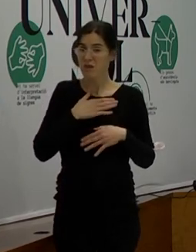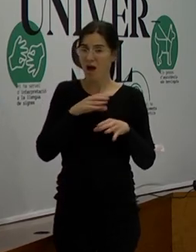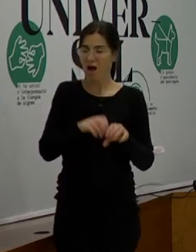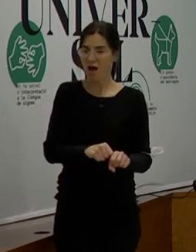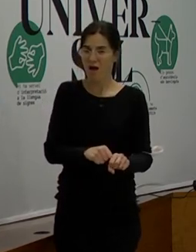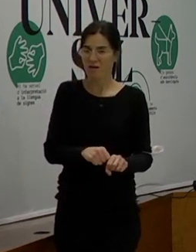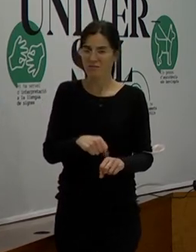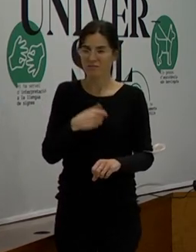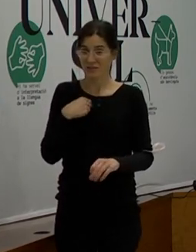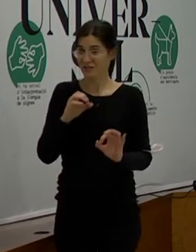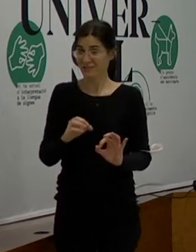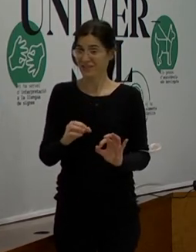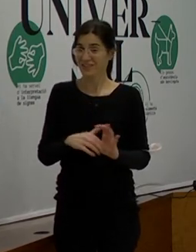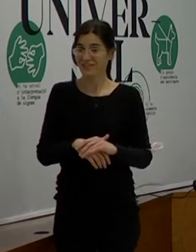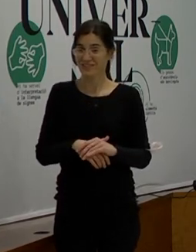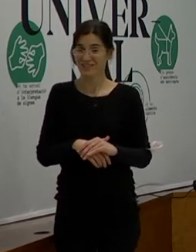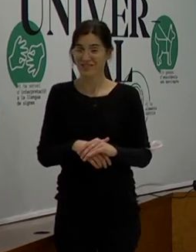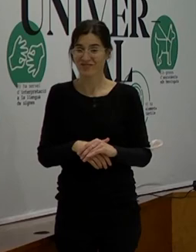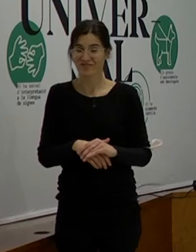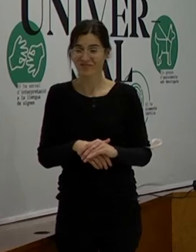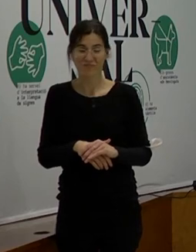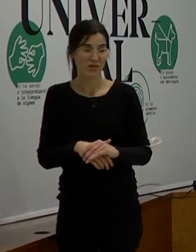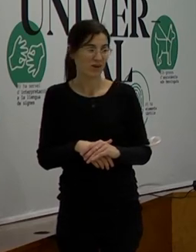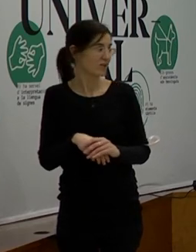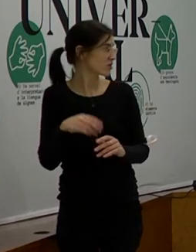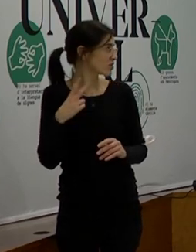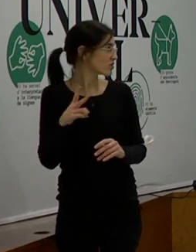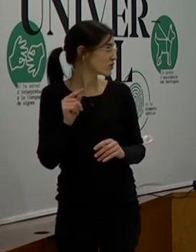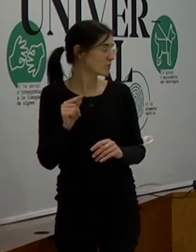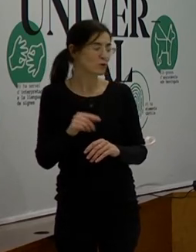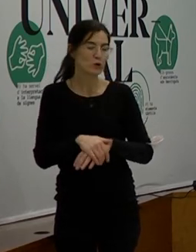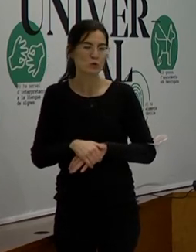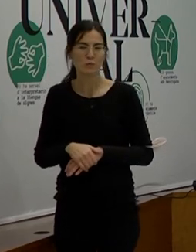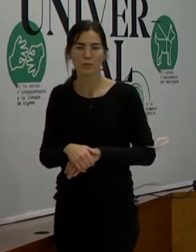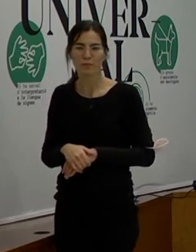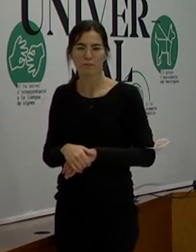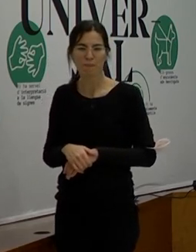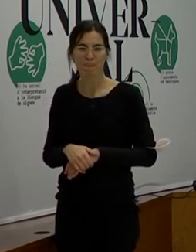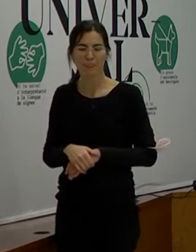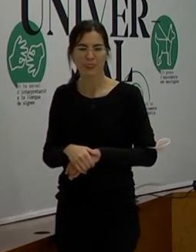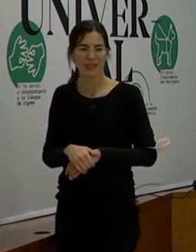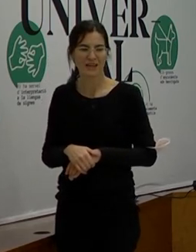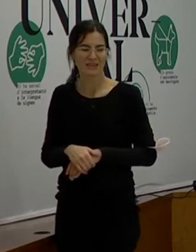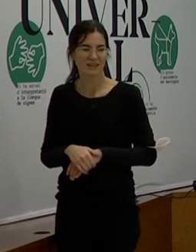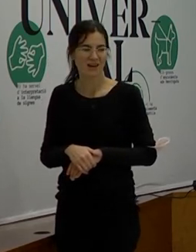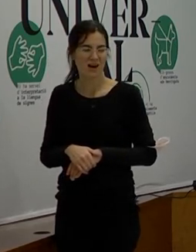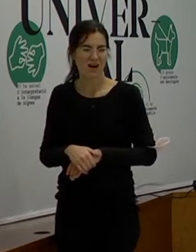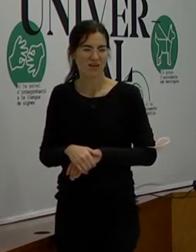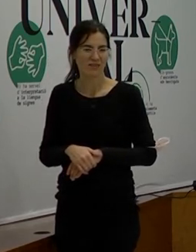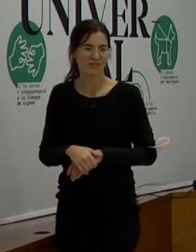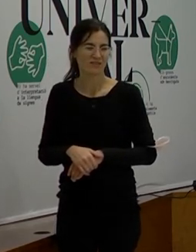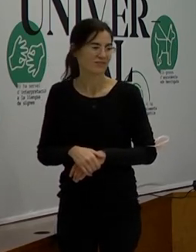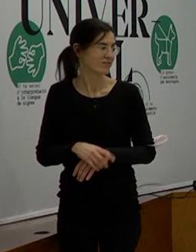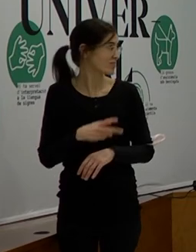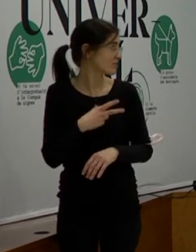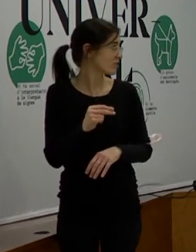eh? És la pera. Sí, dos minuts. No? Endavant. El no és el